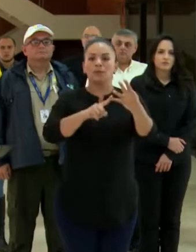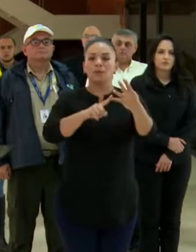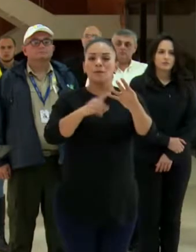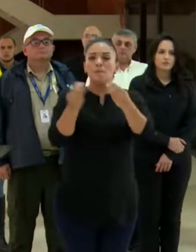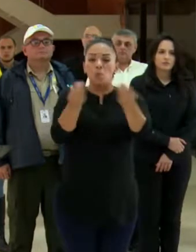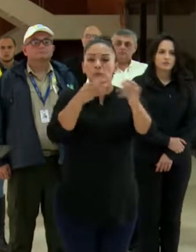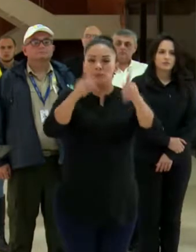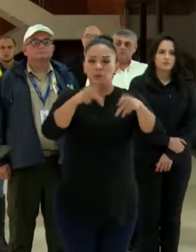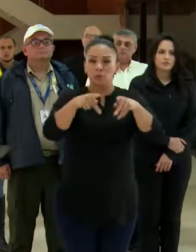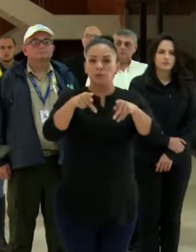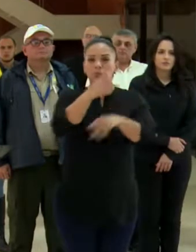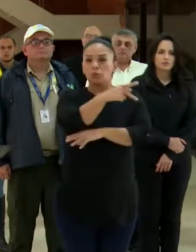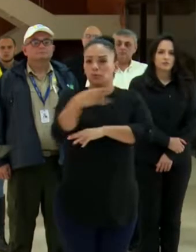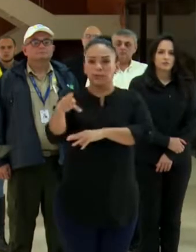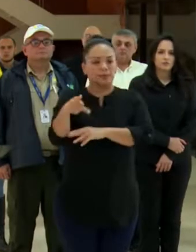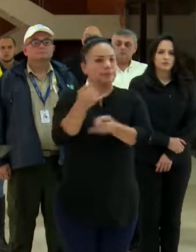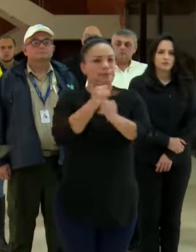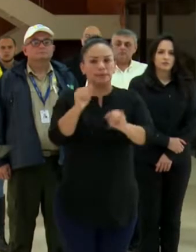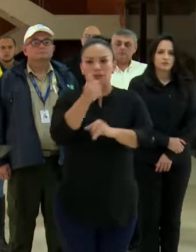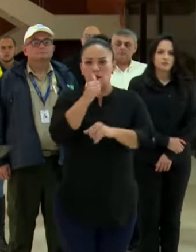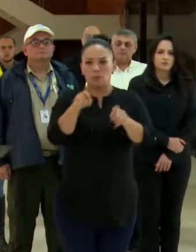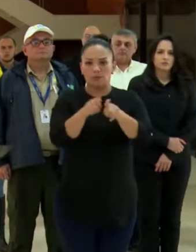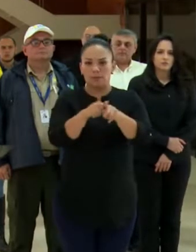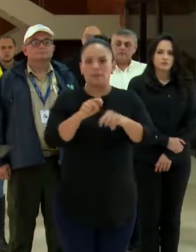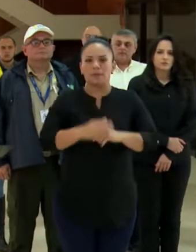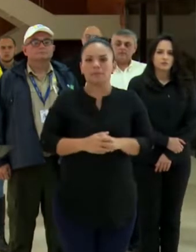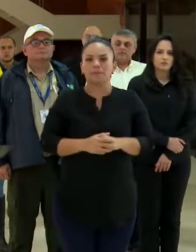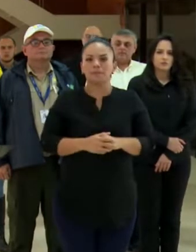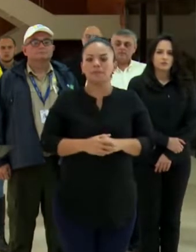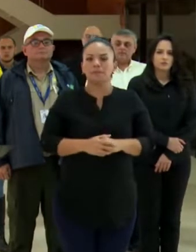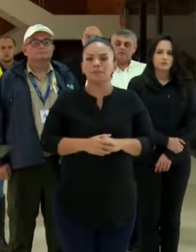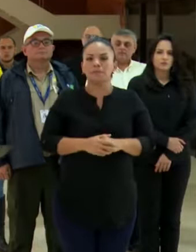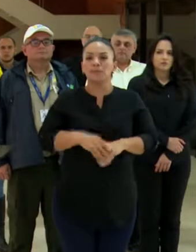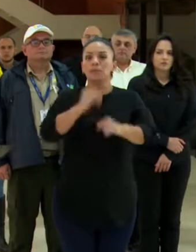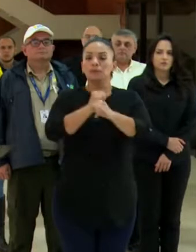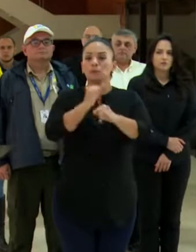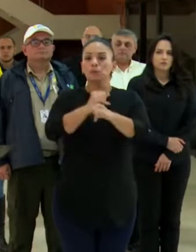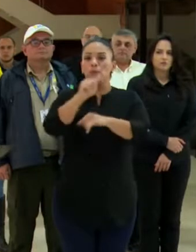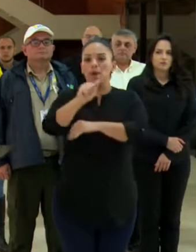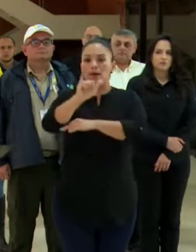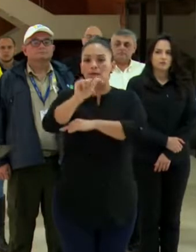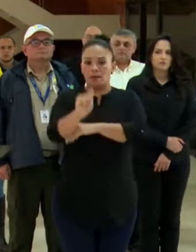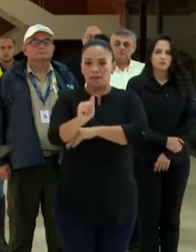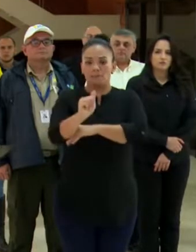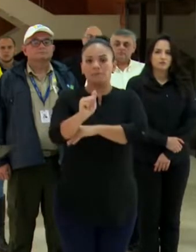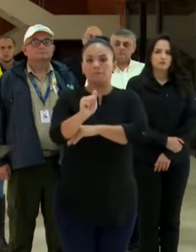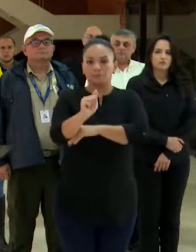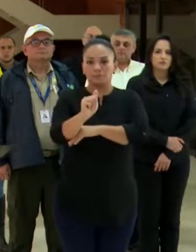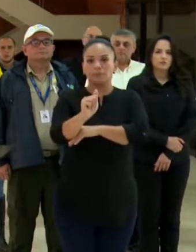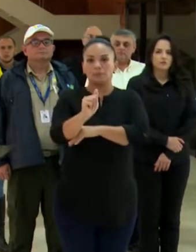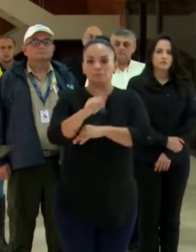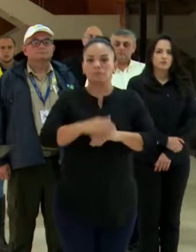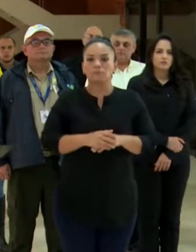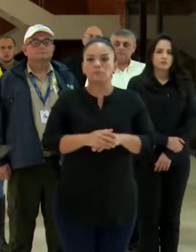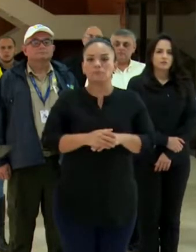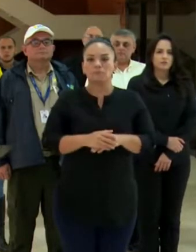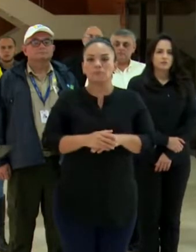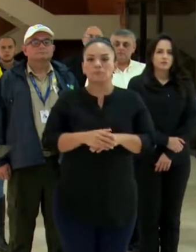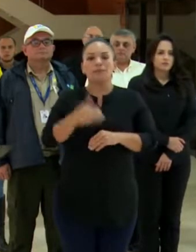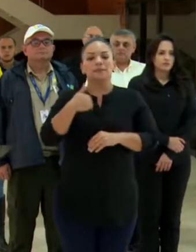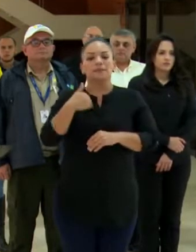Arenas. Hemos estado, el Instituto de Acueductos y Alcantarillados, el AIA, tiene